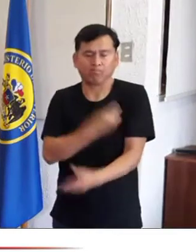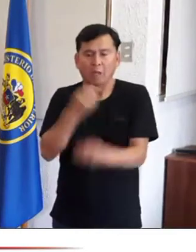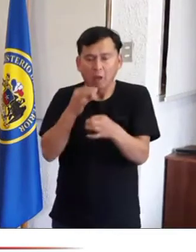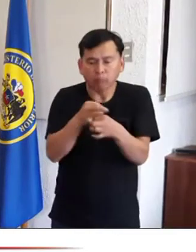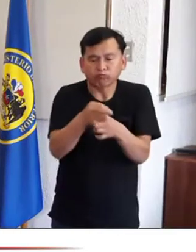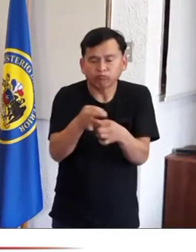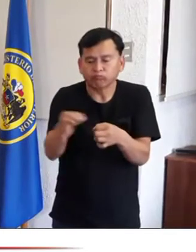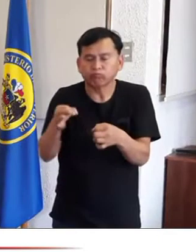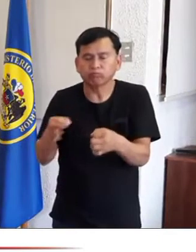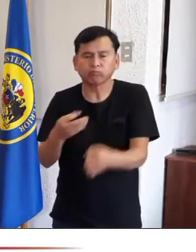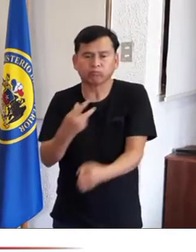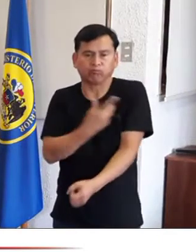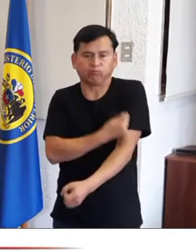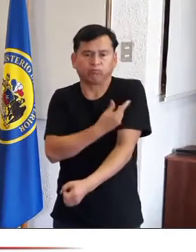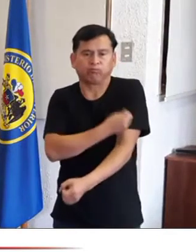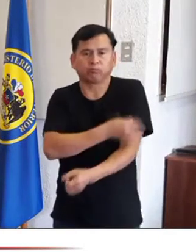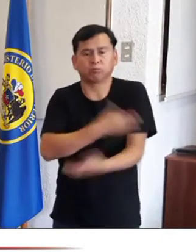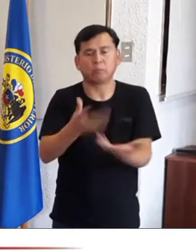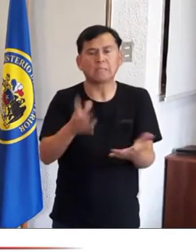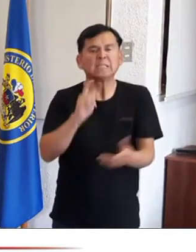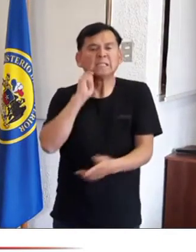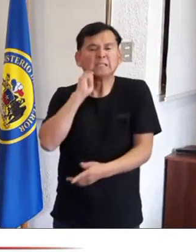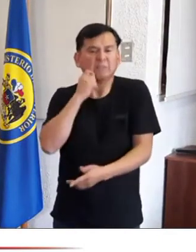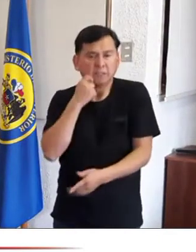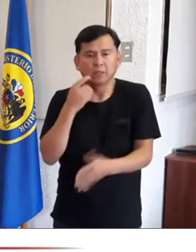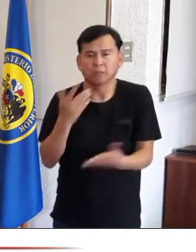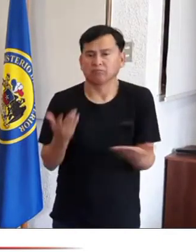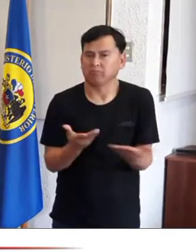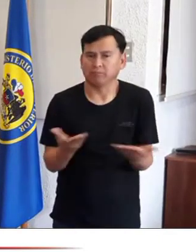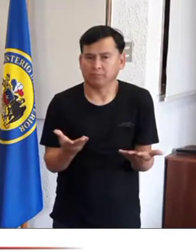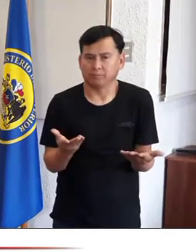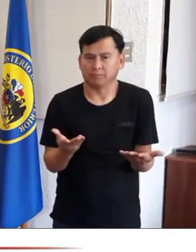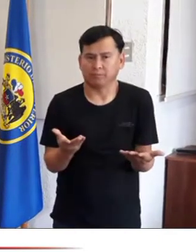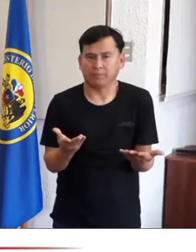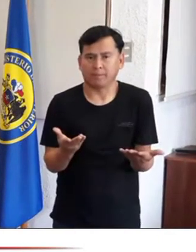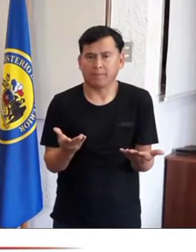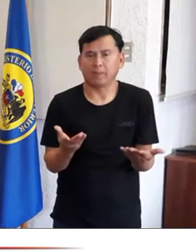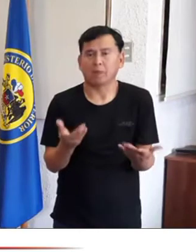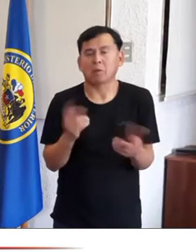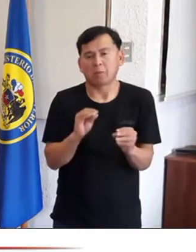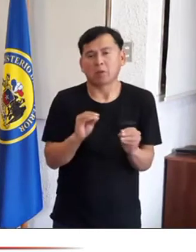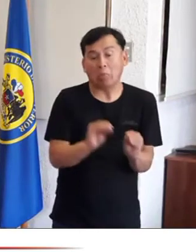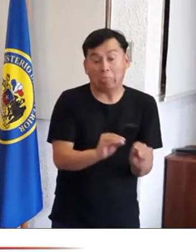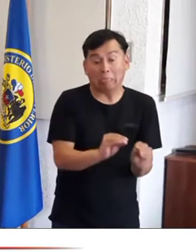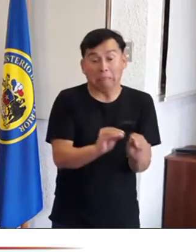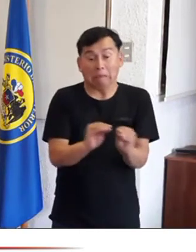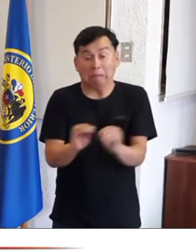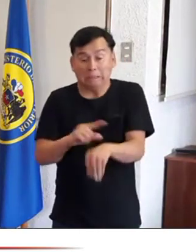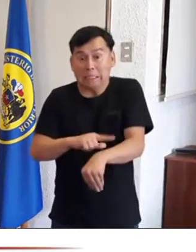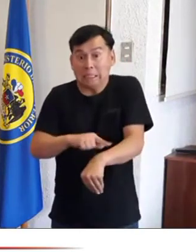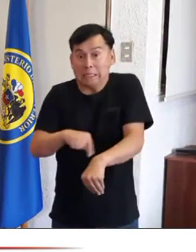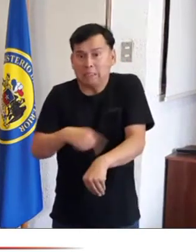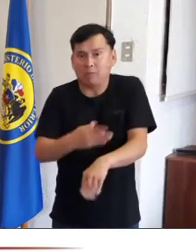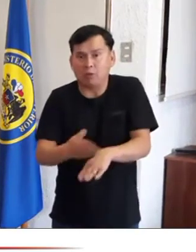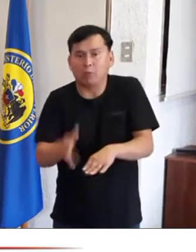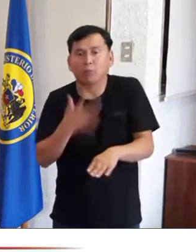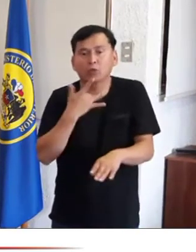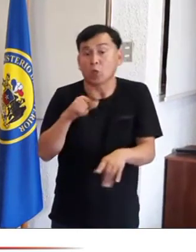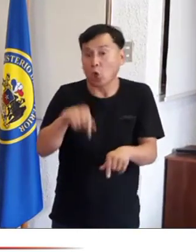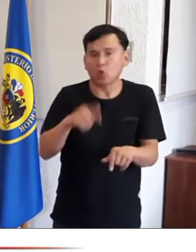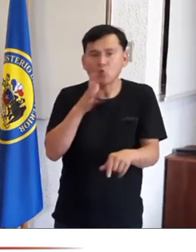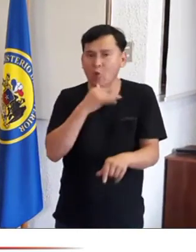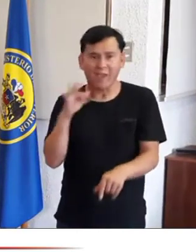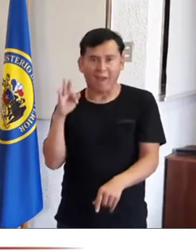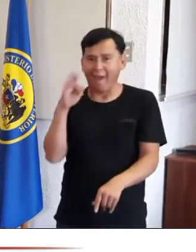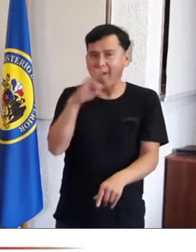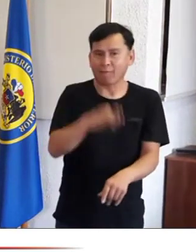red primaria, lo que ha significado un retraso, dado que hoy día no tuvimos vuelos